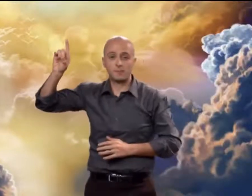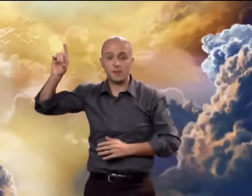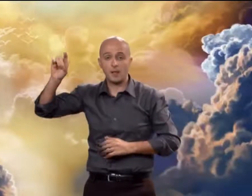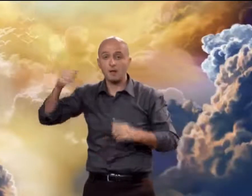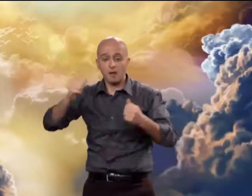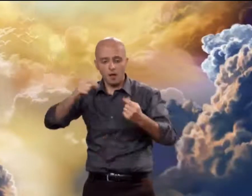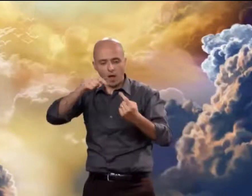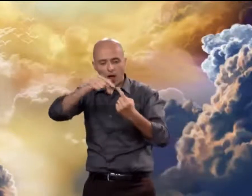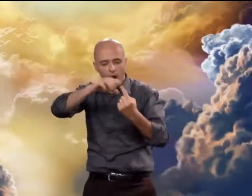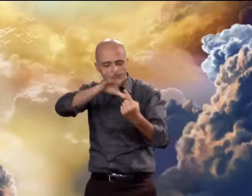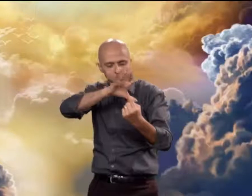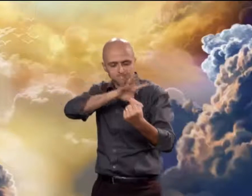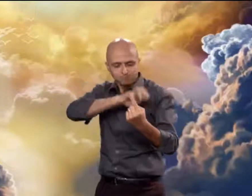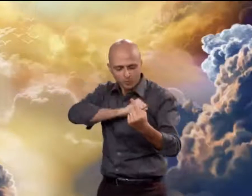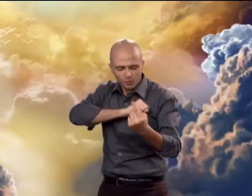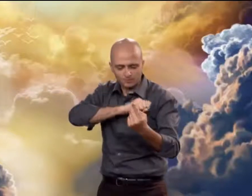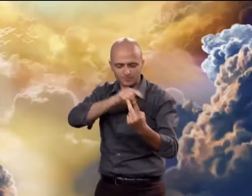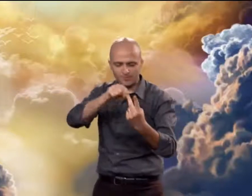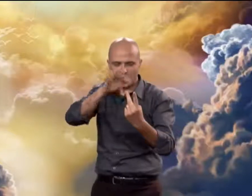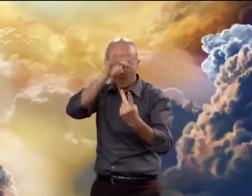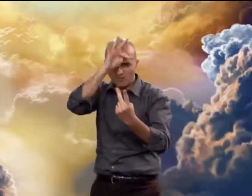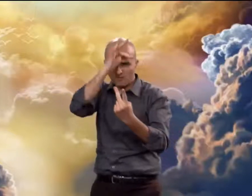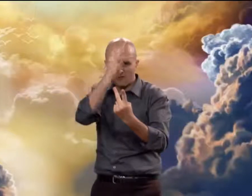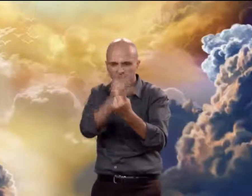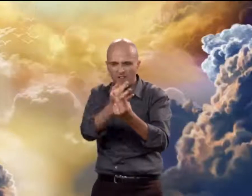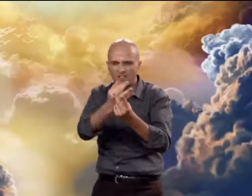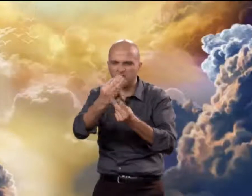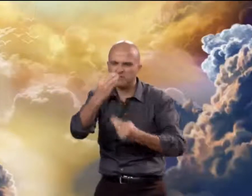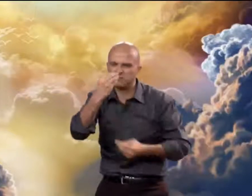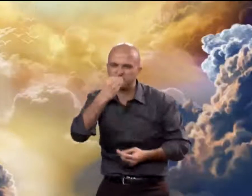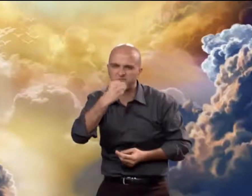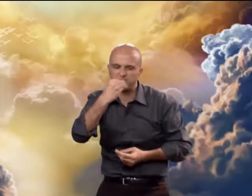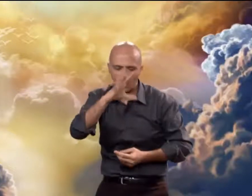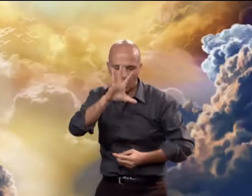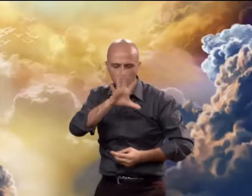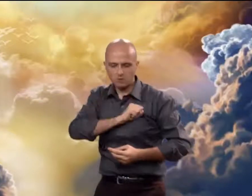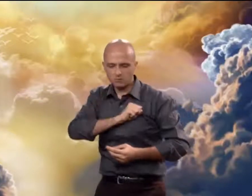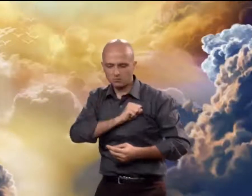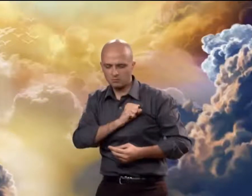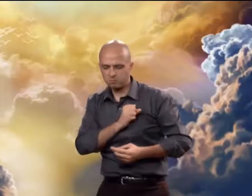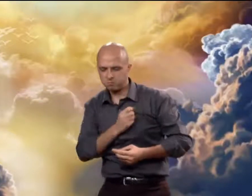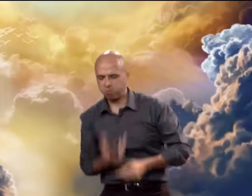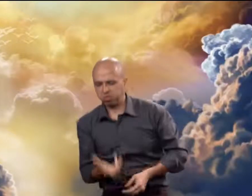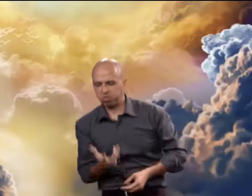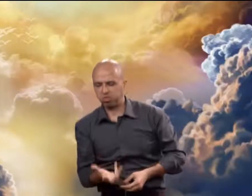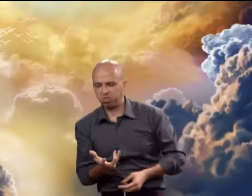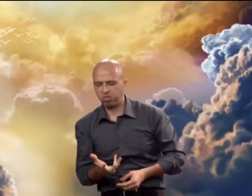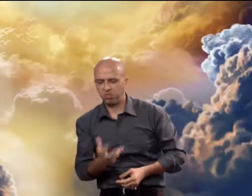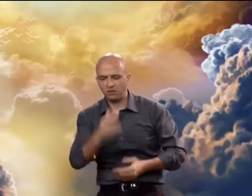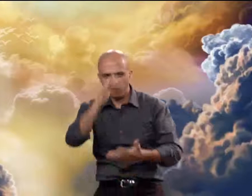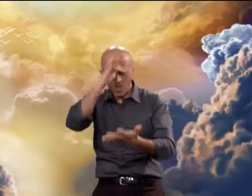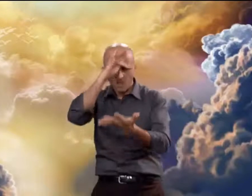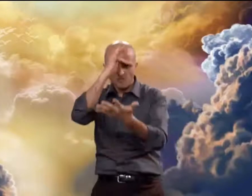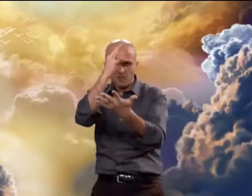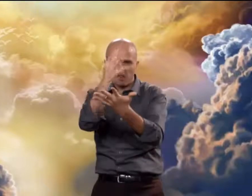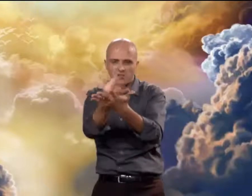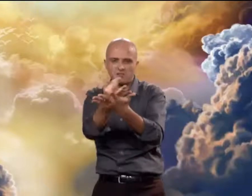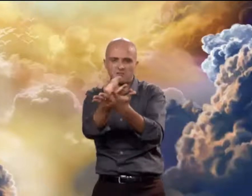suportá-lo? Quem poderá suportar quando aparecer aquele cujos olhos são tão puros que não suportam ver o mal e não